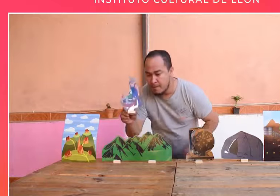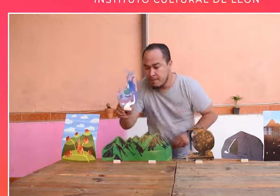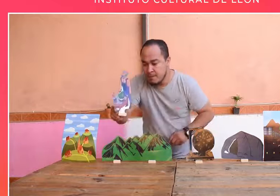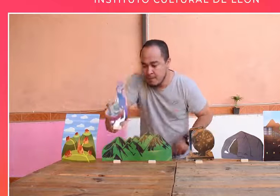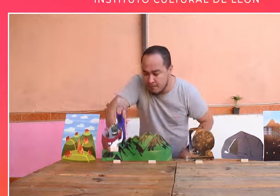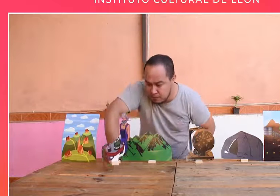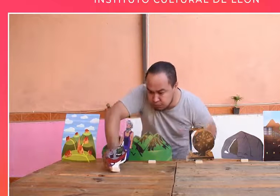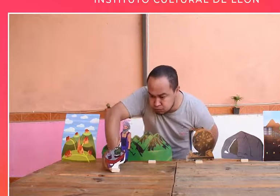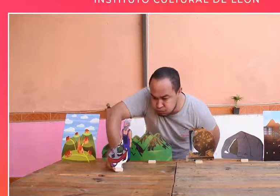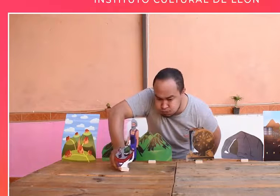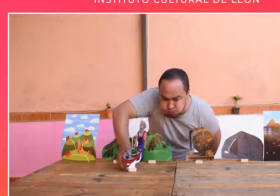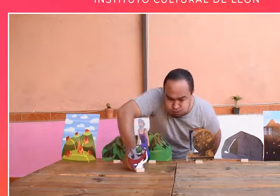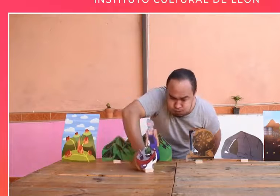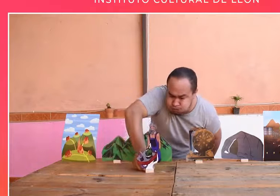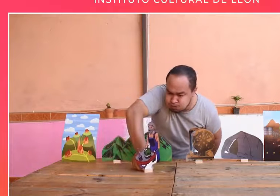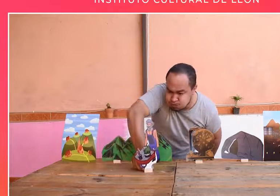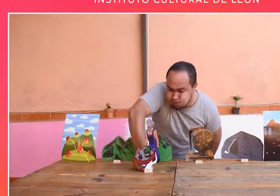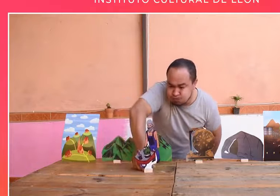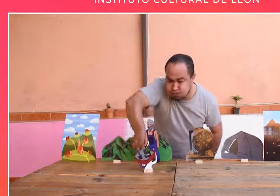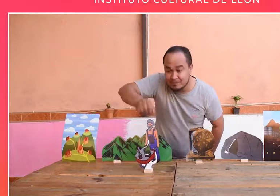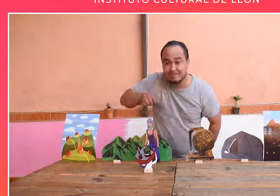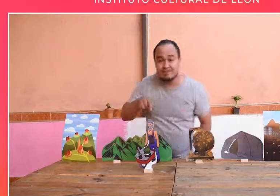y muy trabajadoras.